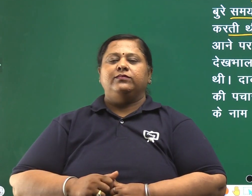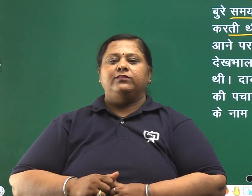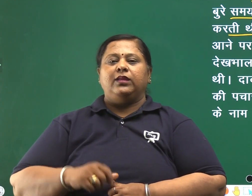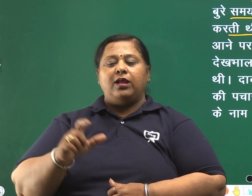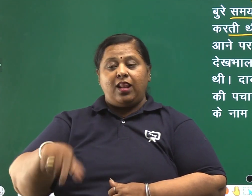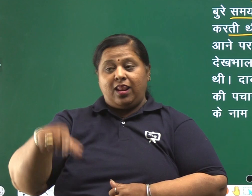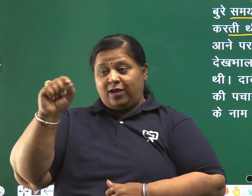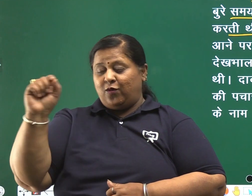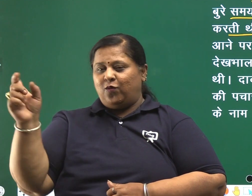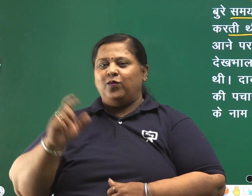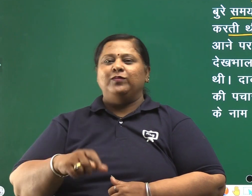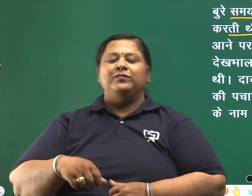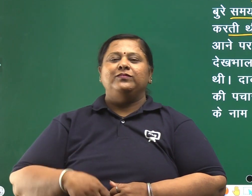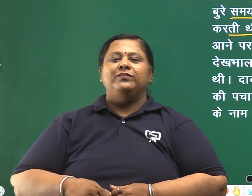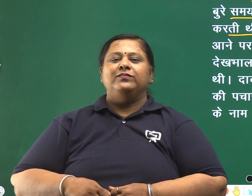लेखक को